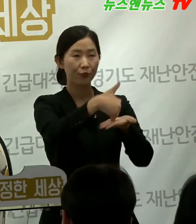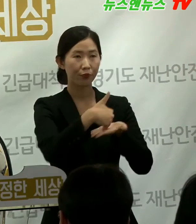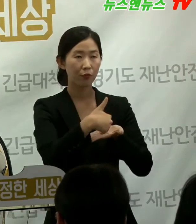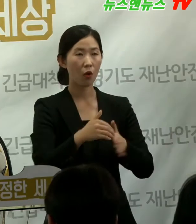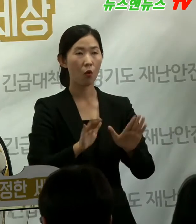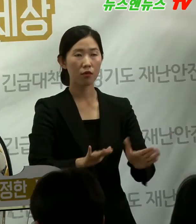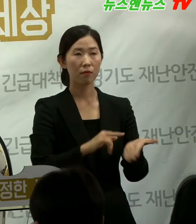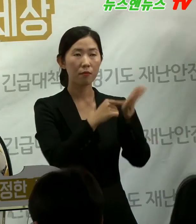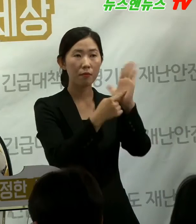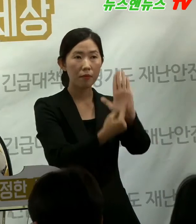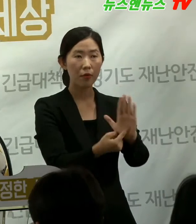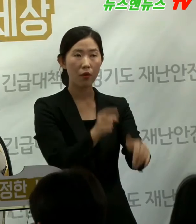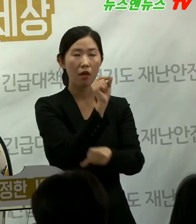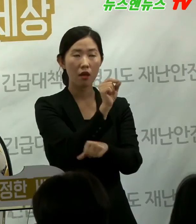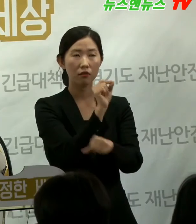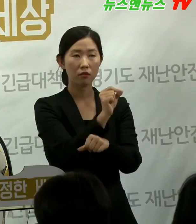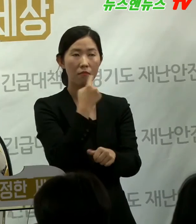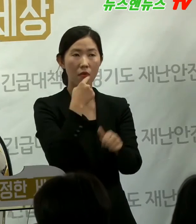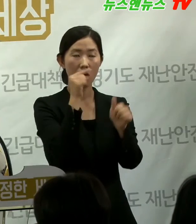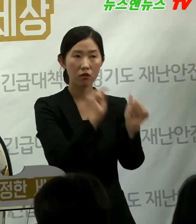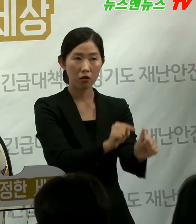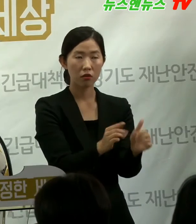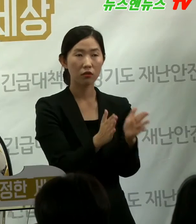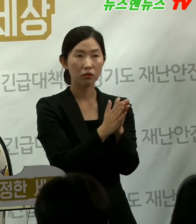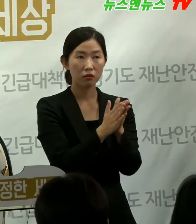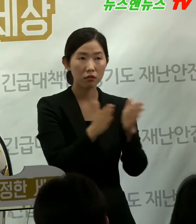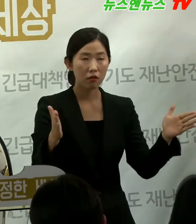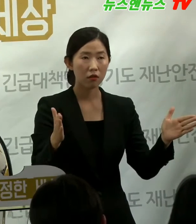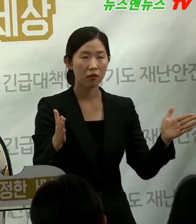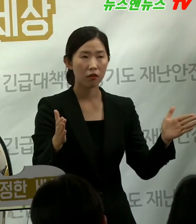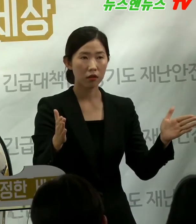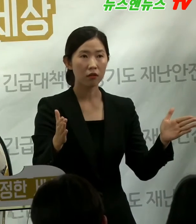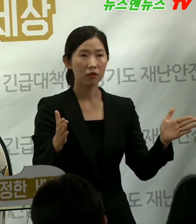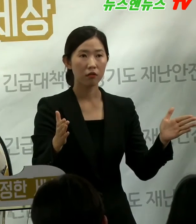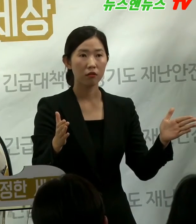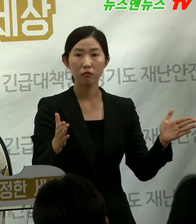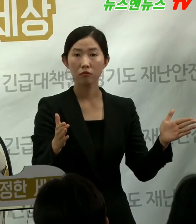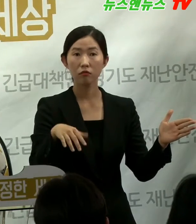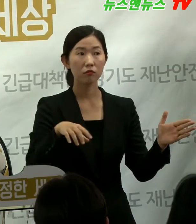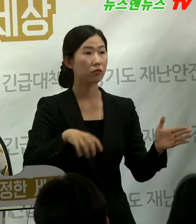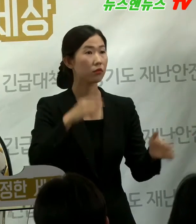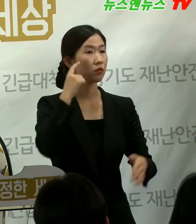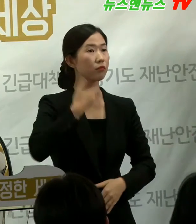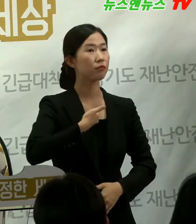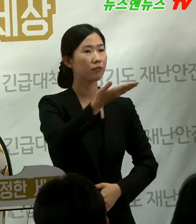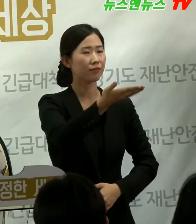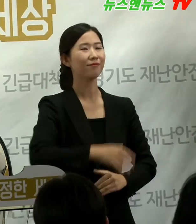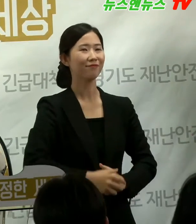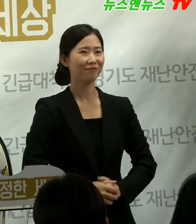발표하신 행정명령이 처해지면 발동이면 어디 계세요? 저희